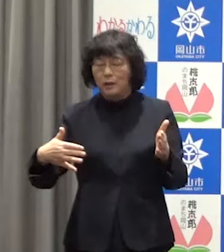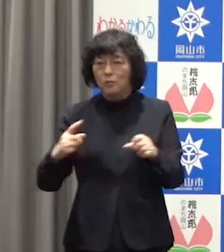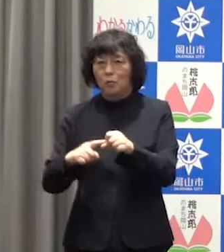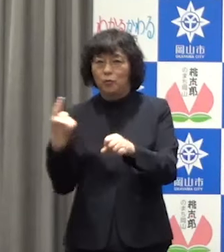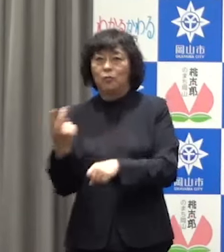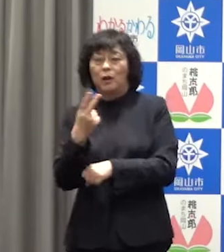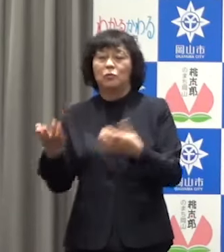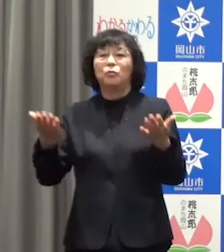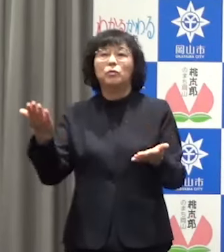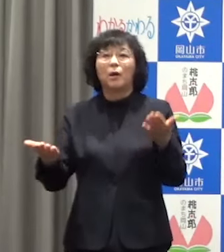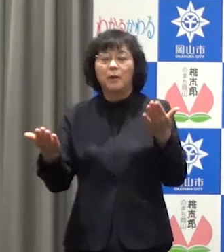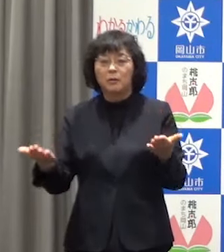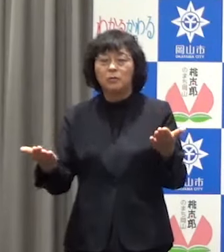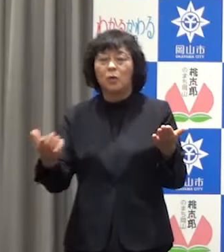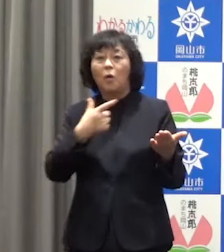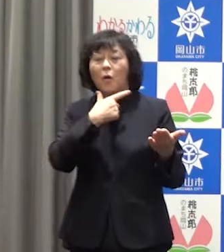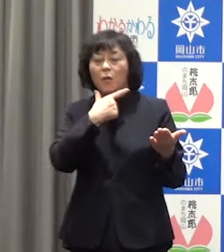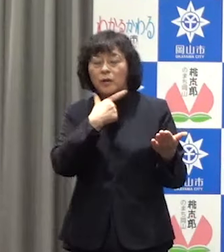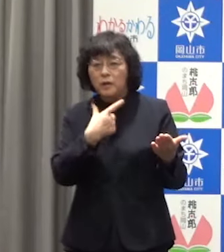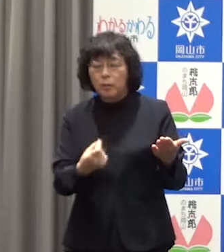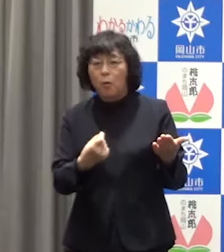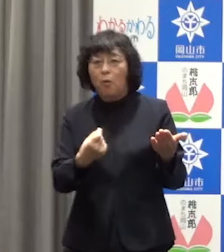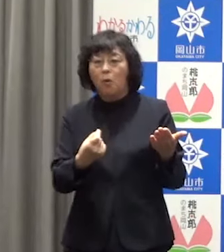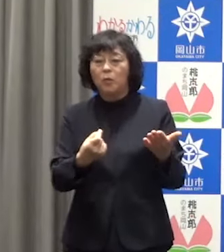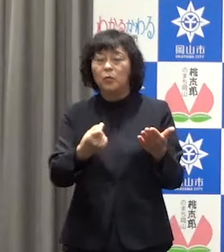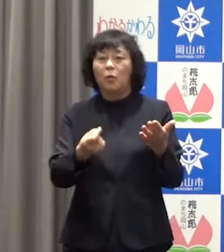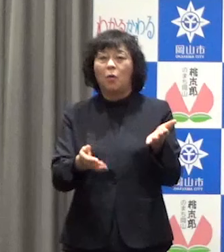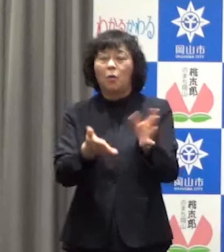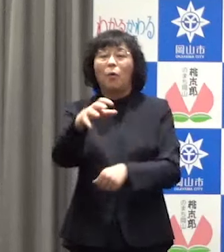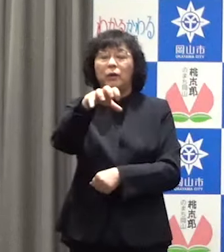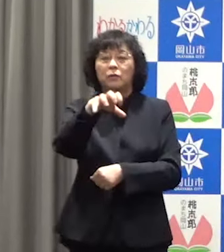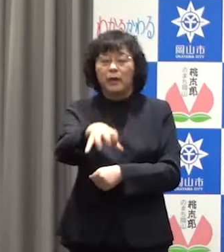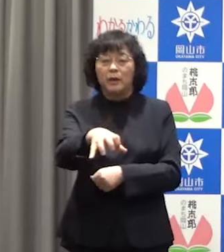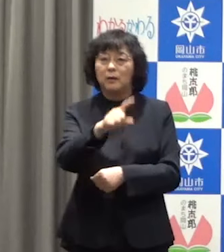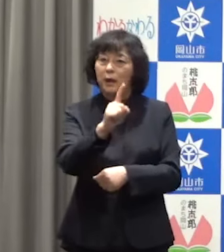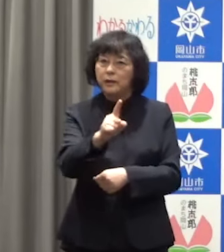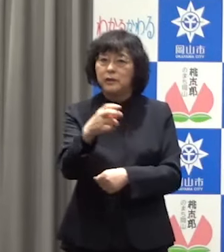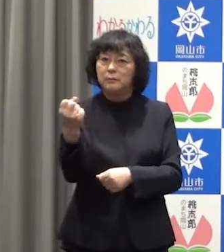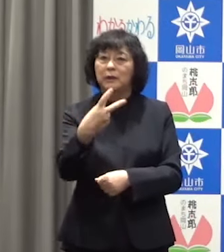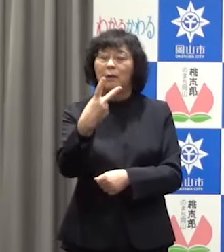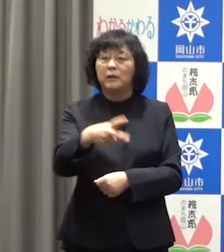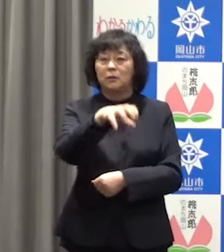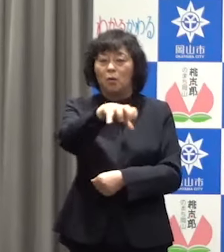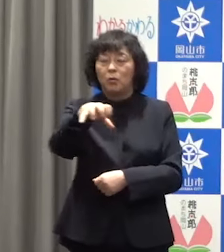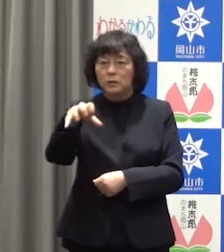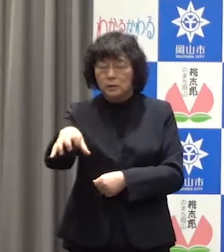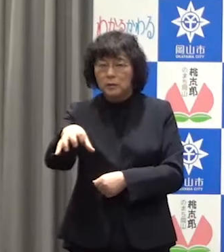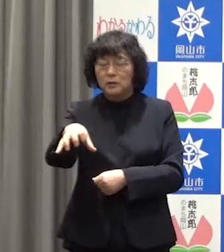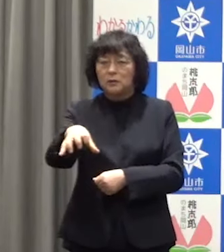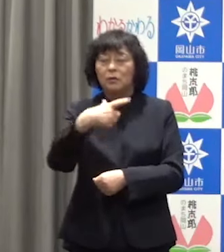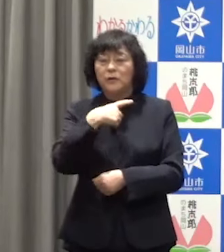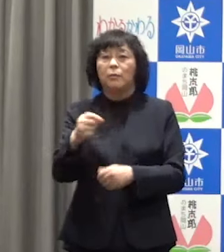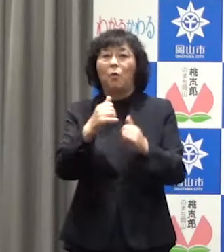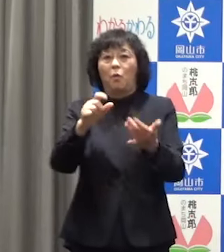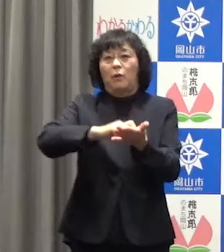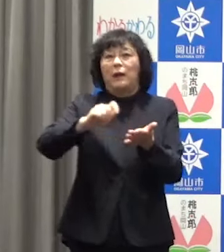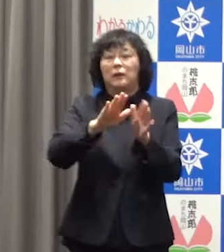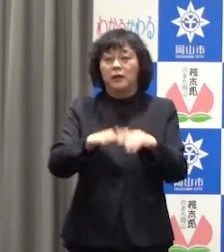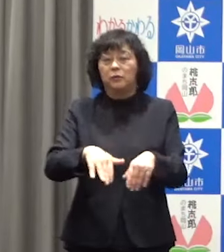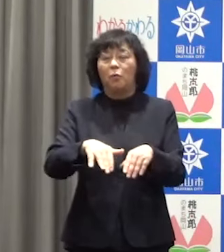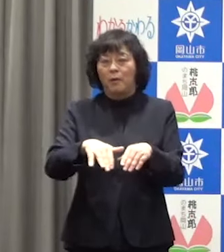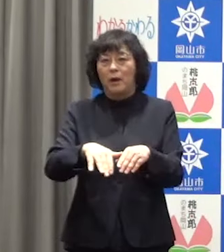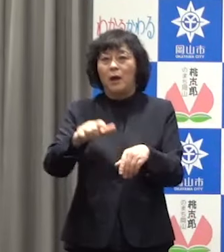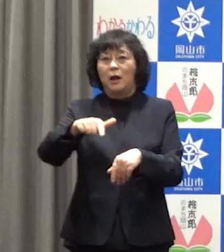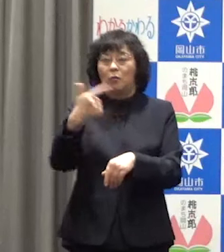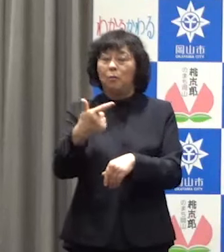、希望園数が1園または2園の人が641人と前年を